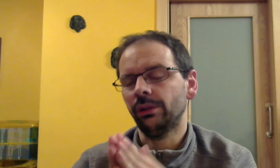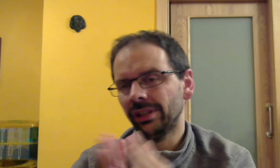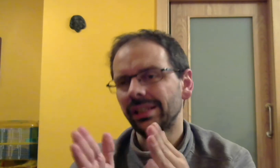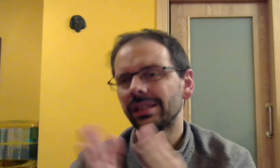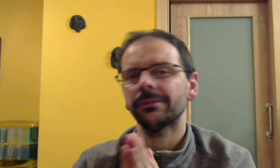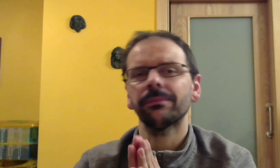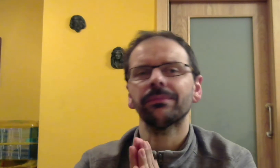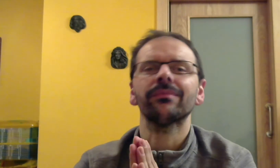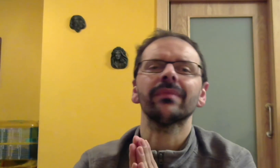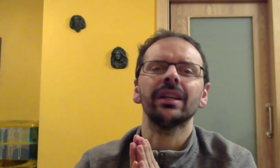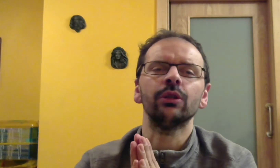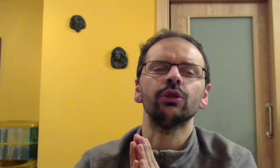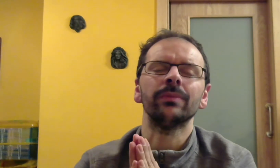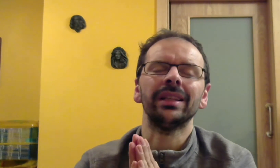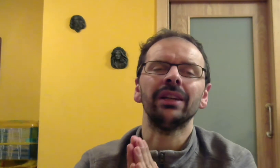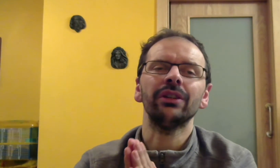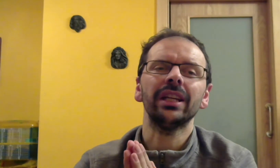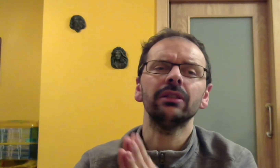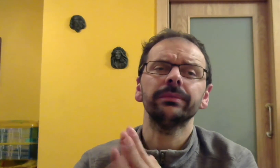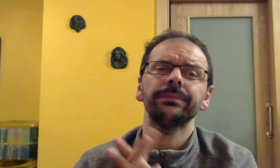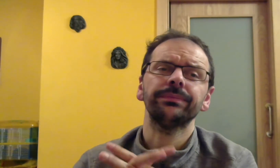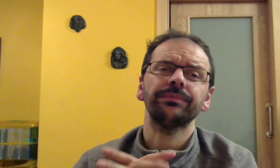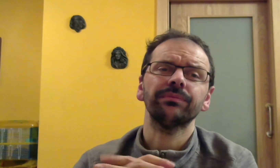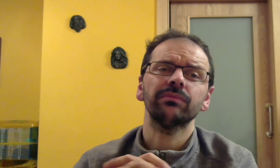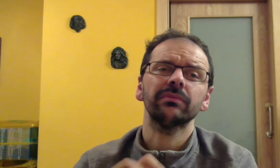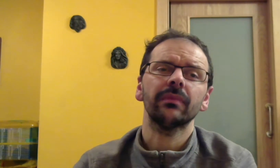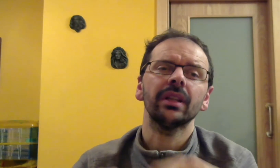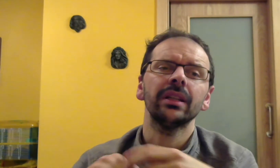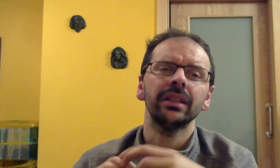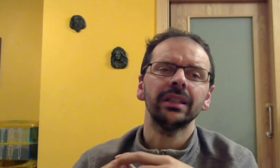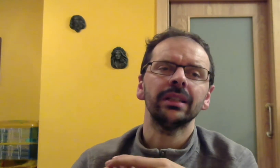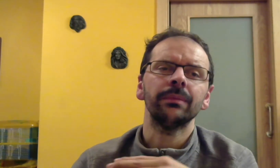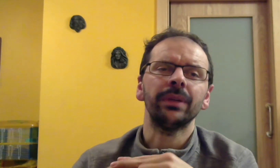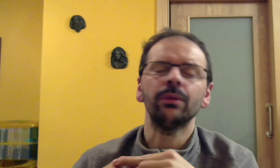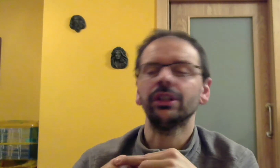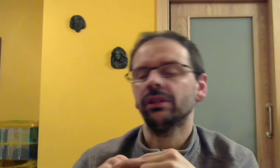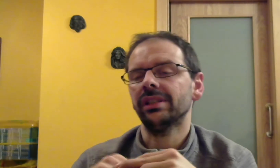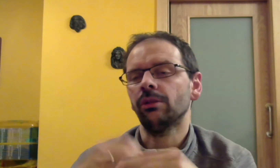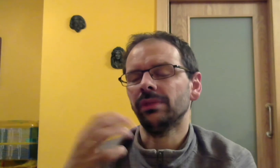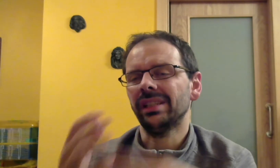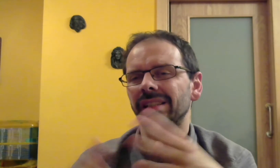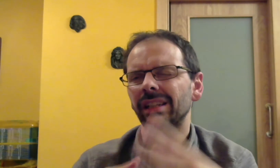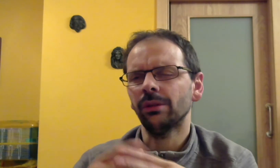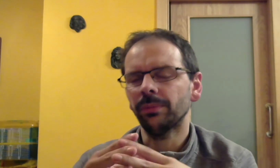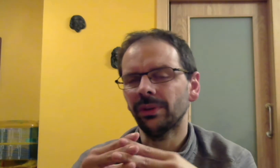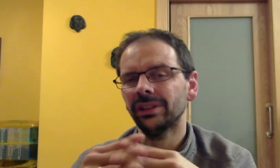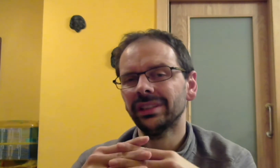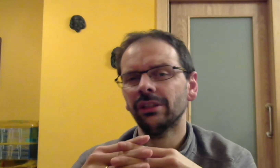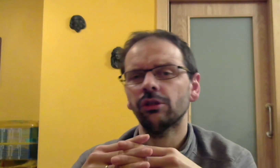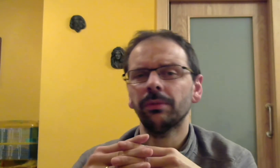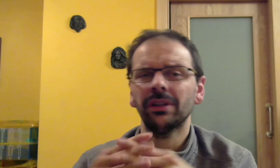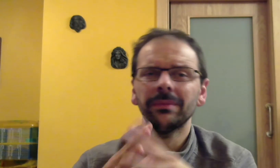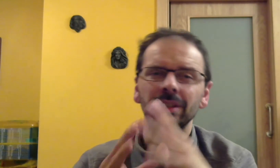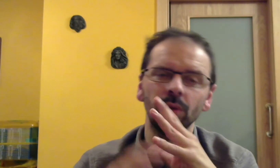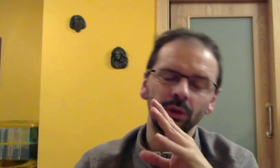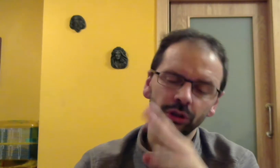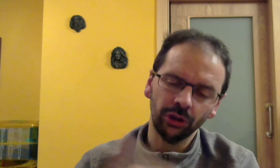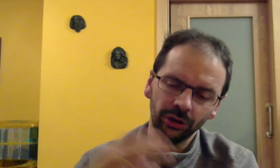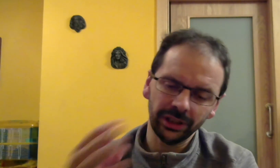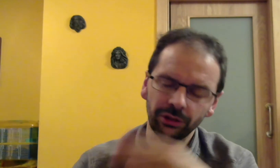es. Que no es un mandaloriano. Pero bueno, es como es el ser de un pueblo y tienen los problemas. Luego todo esto